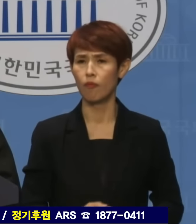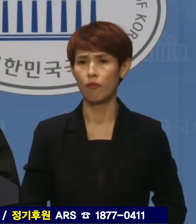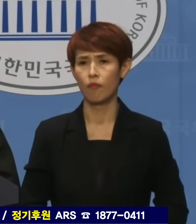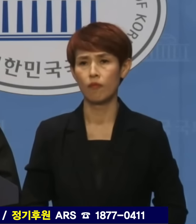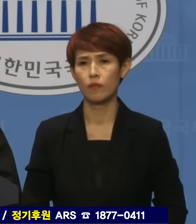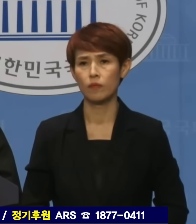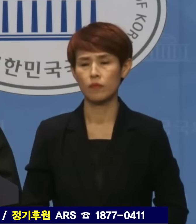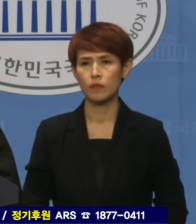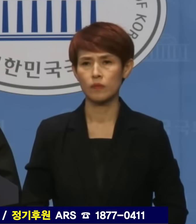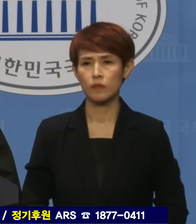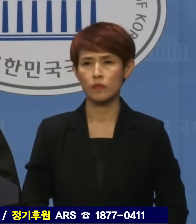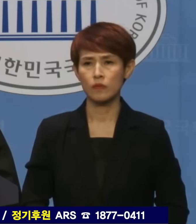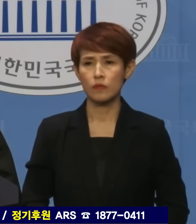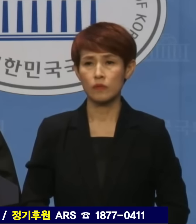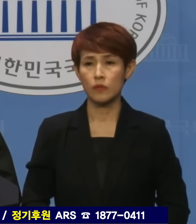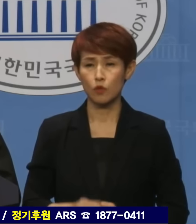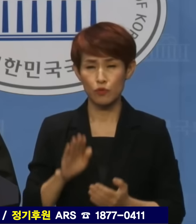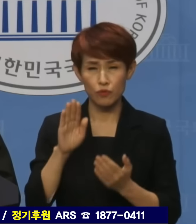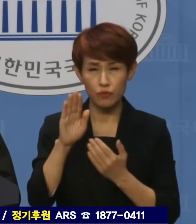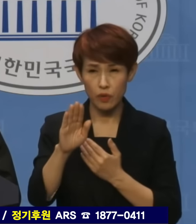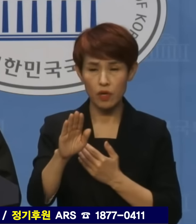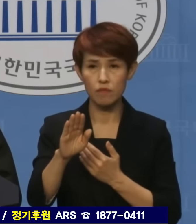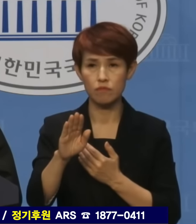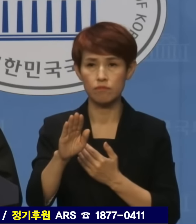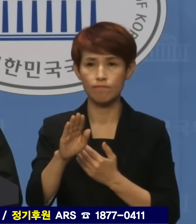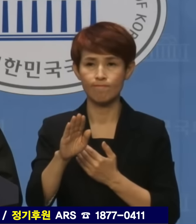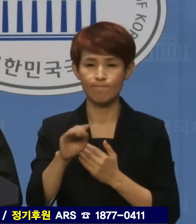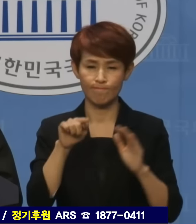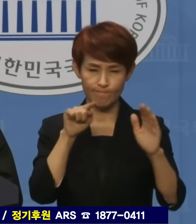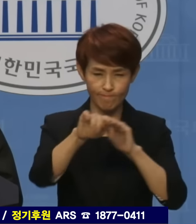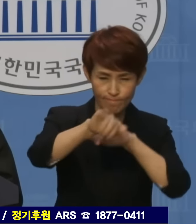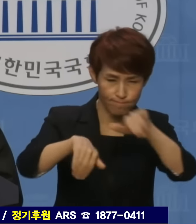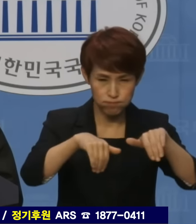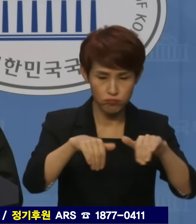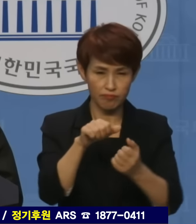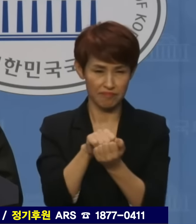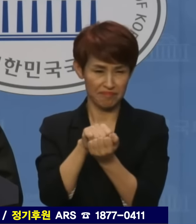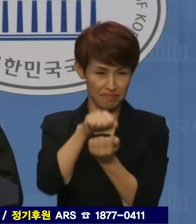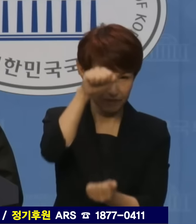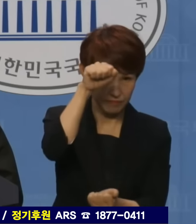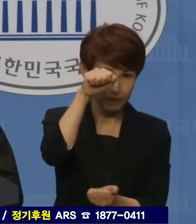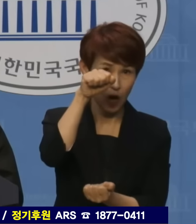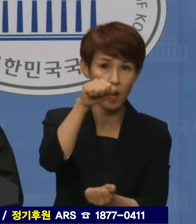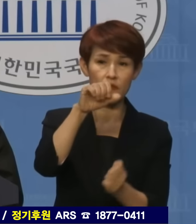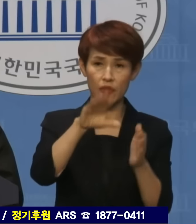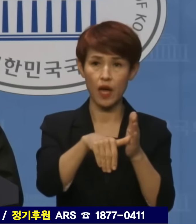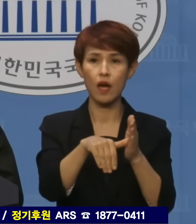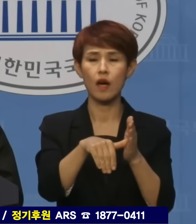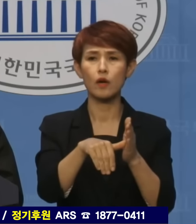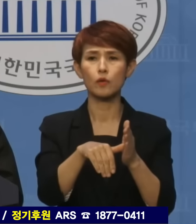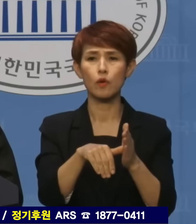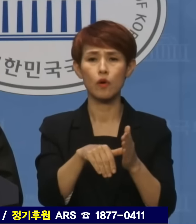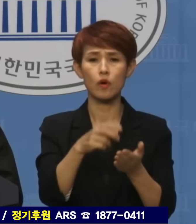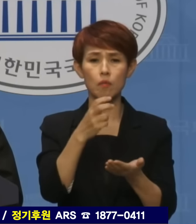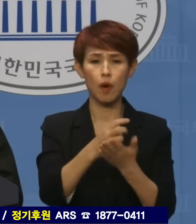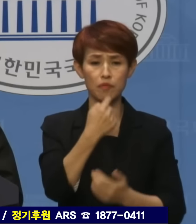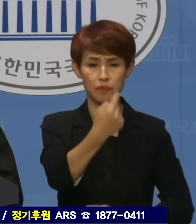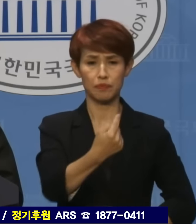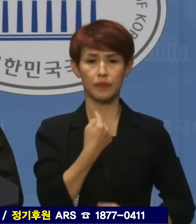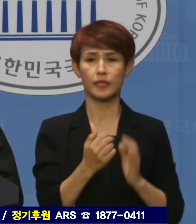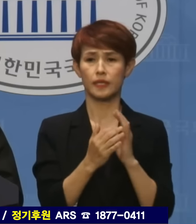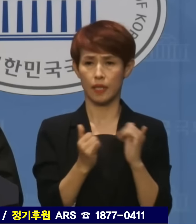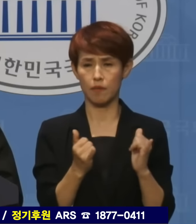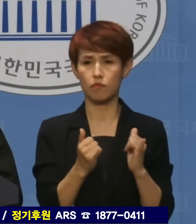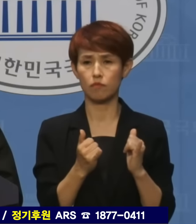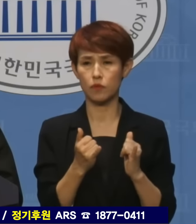얘기입니다. 나중에 압수수색 영장이 발부되었거나 피고인이나 변호인이 이를 증거로